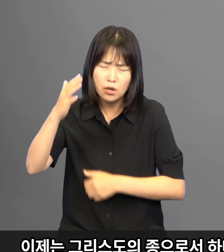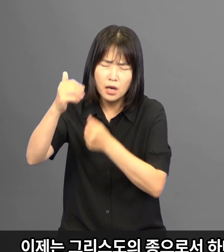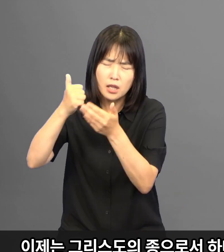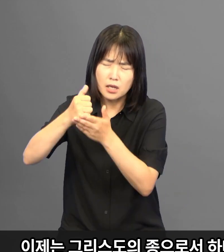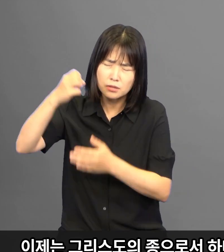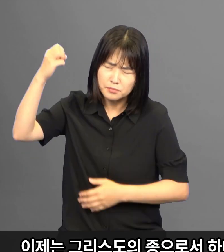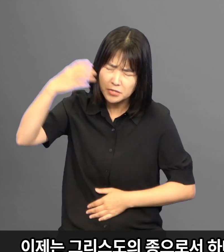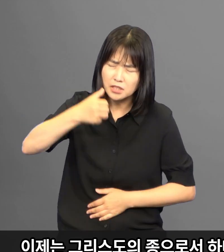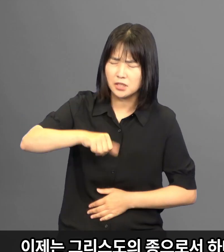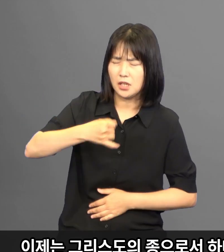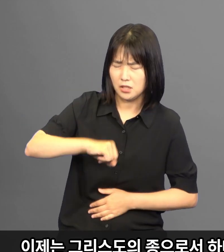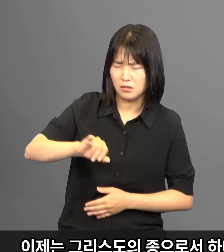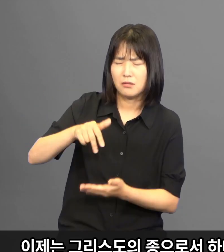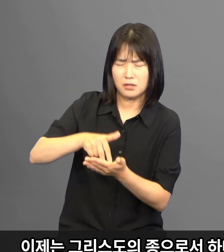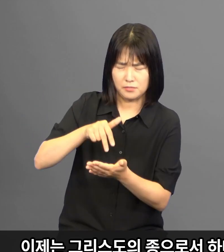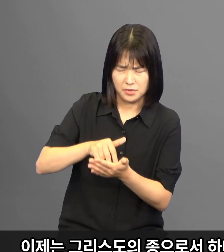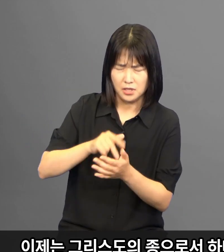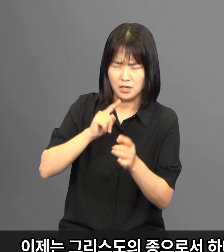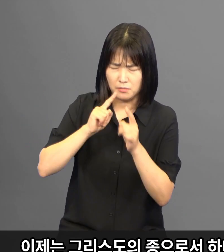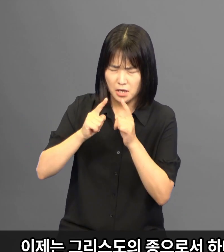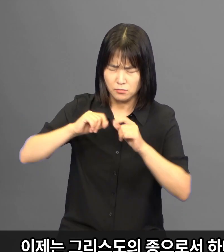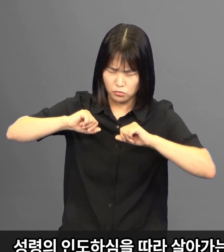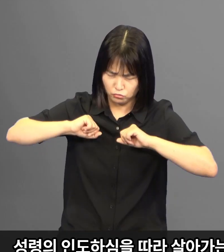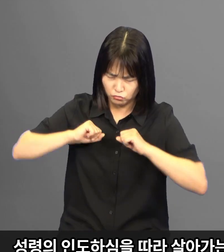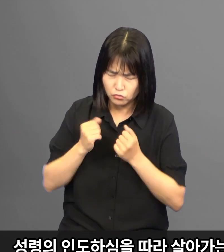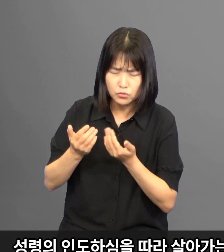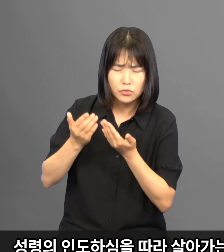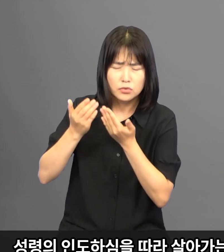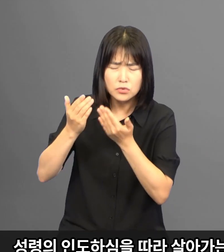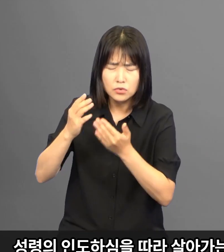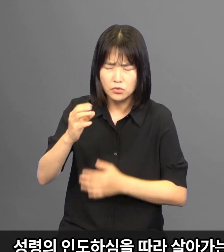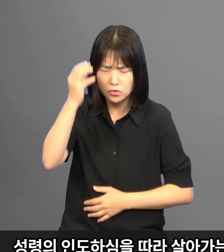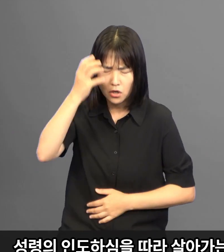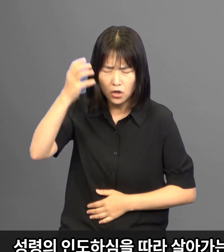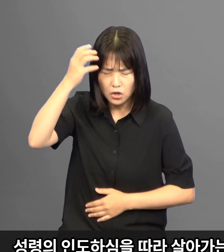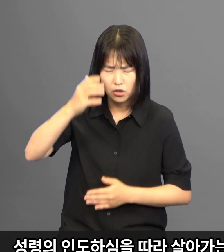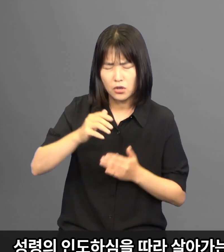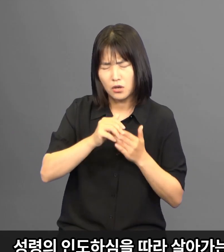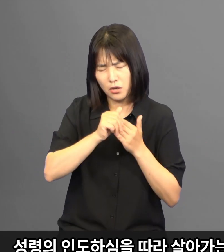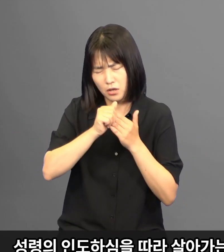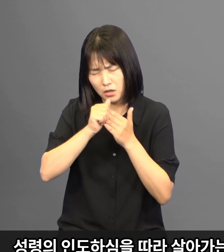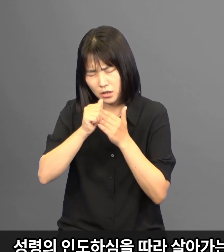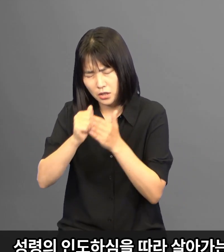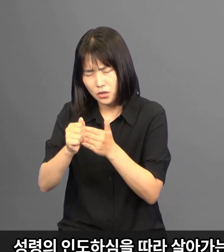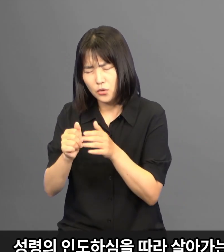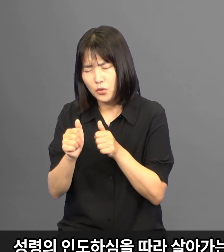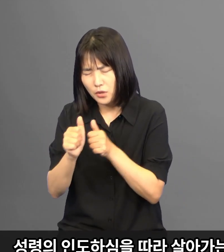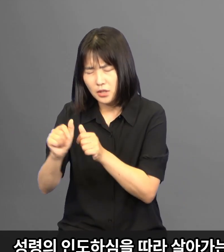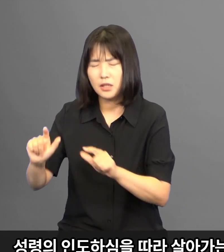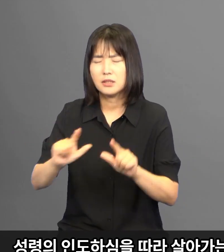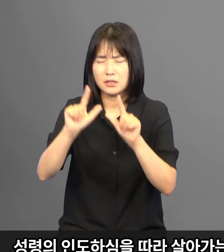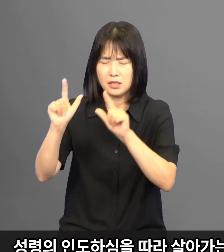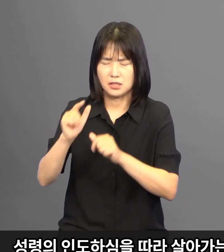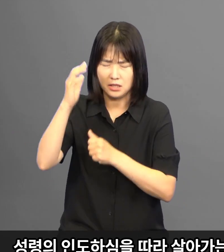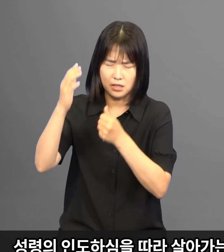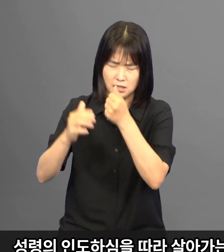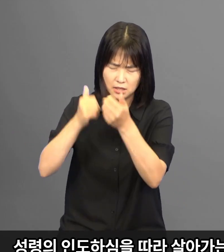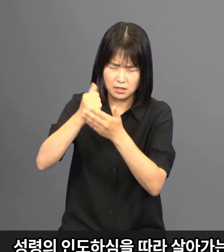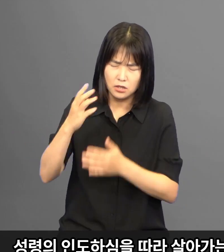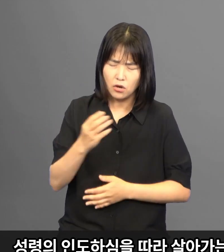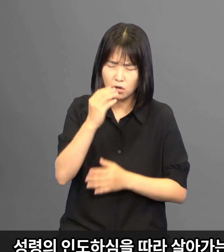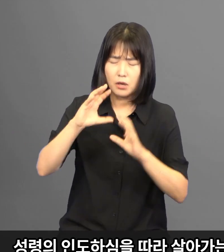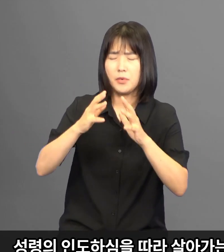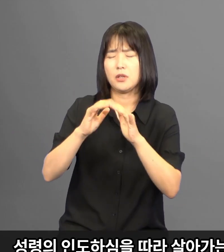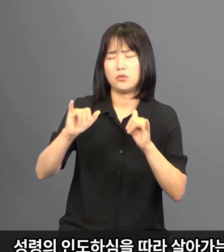빛의 자녀로서 말씀에 순종하며 성령의 인도하심을 따라 살아가는 하나님의 거룩한